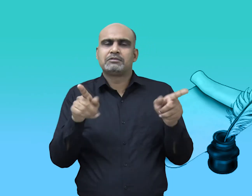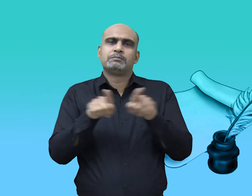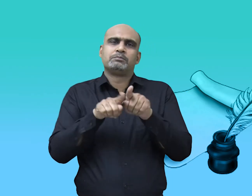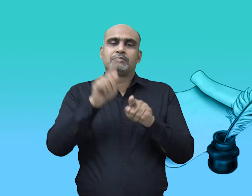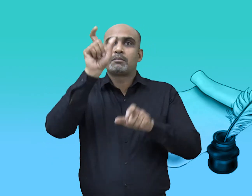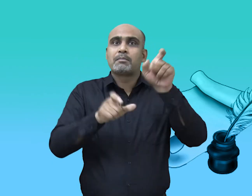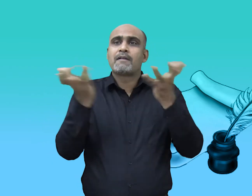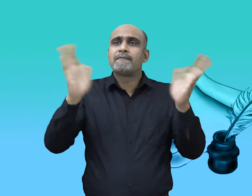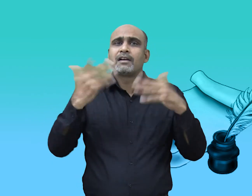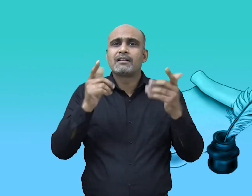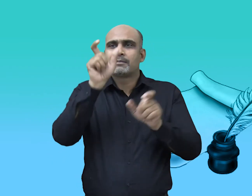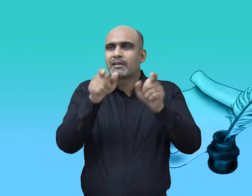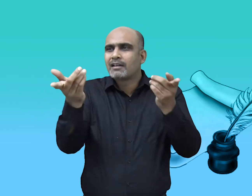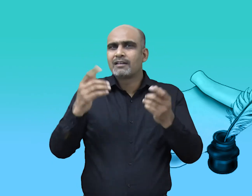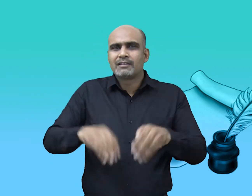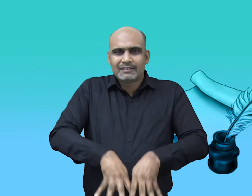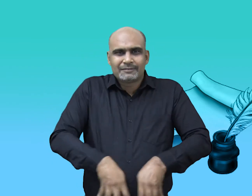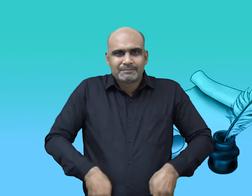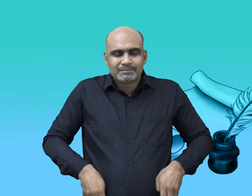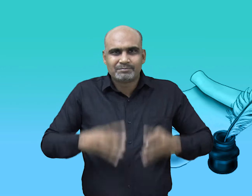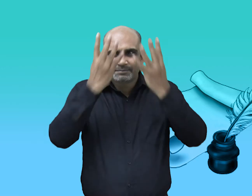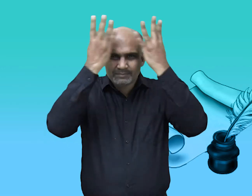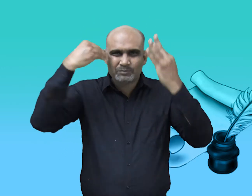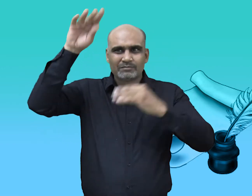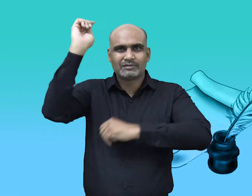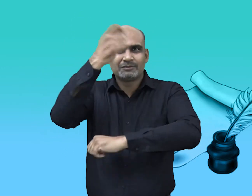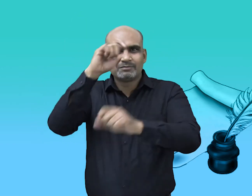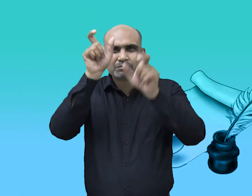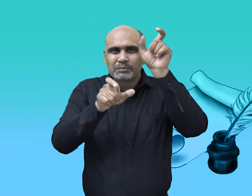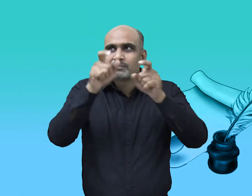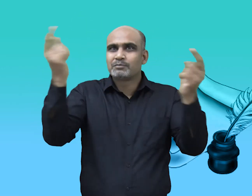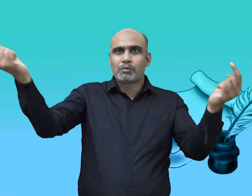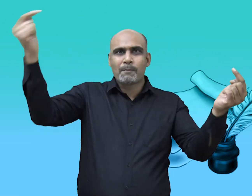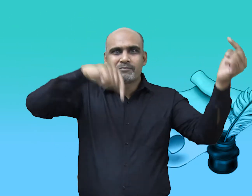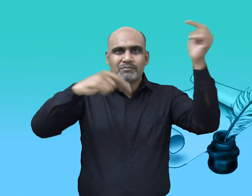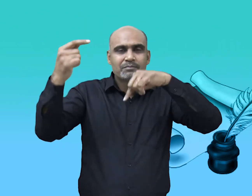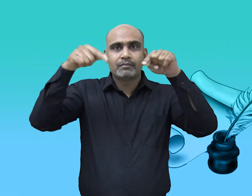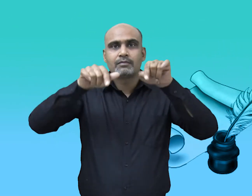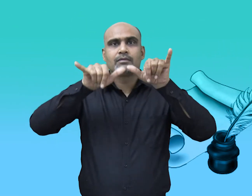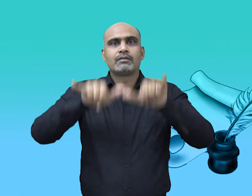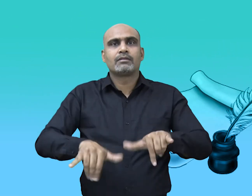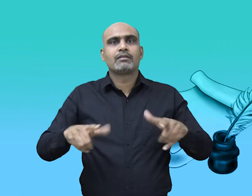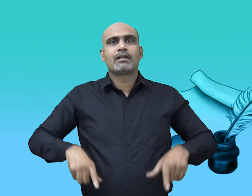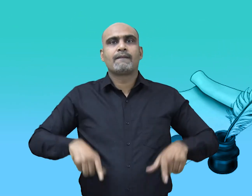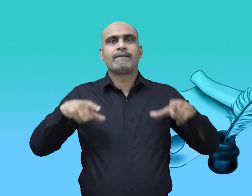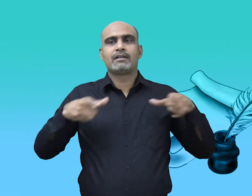संस्कृति भी प्रभावित होती गई। विभिन्न समुदाय और कबीले हमारे देश में ही बस गए,